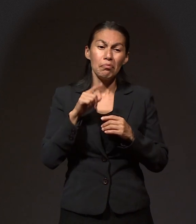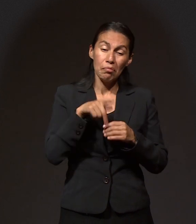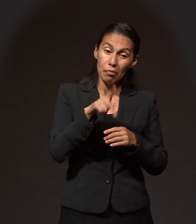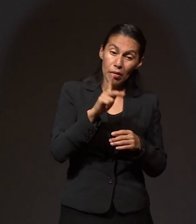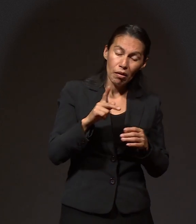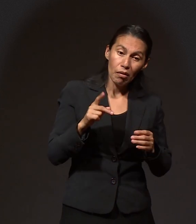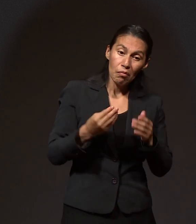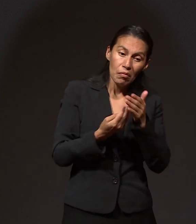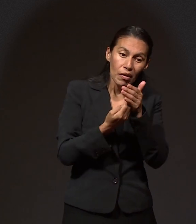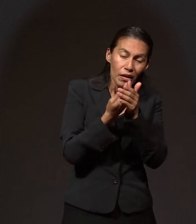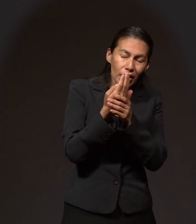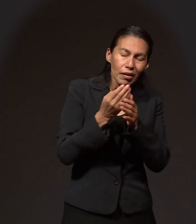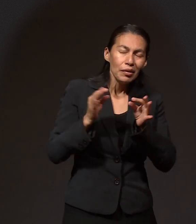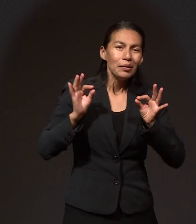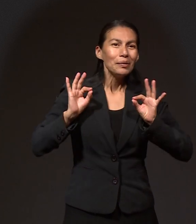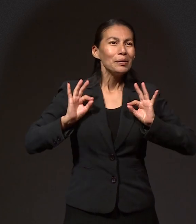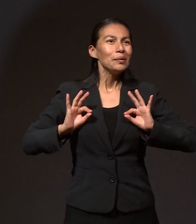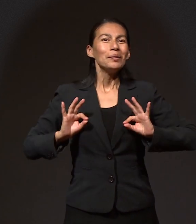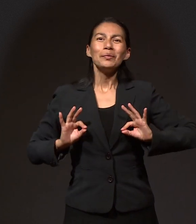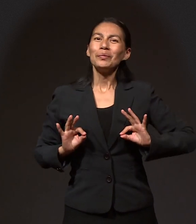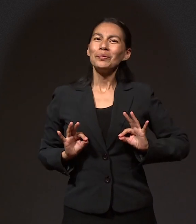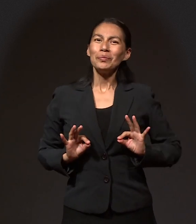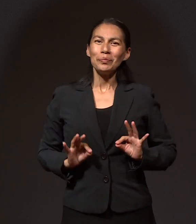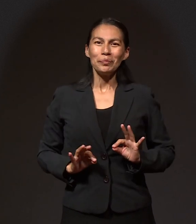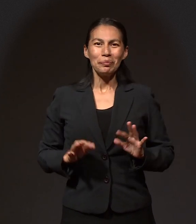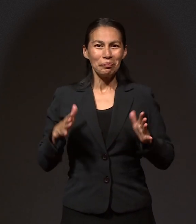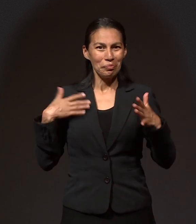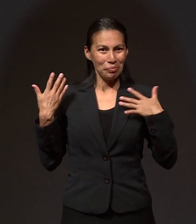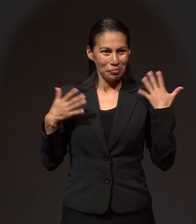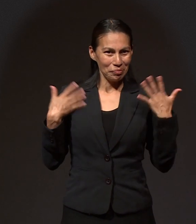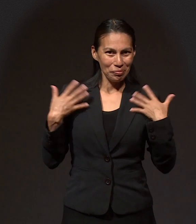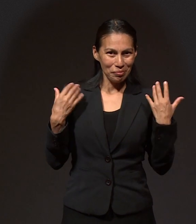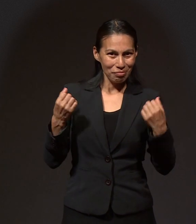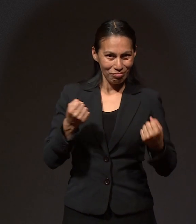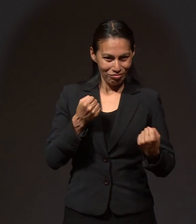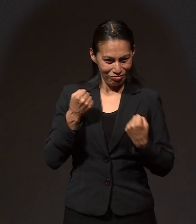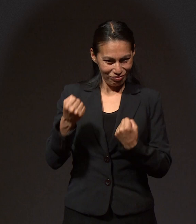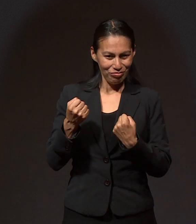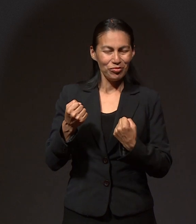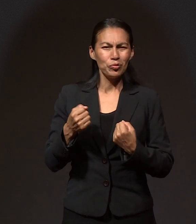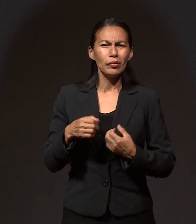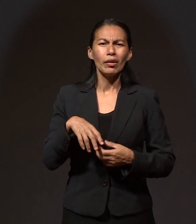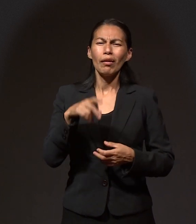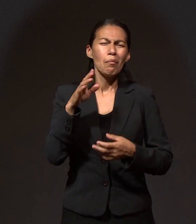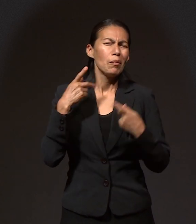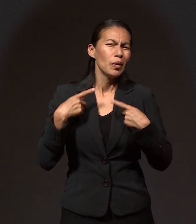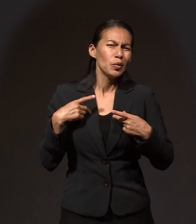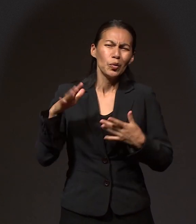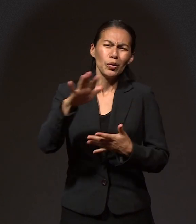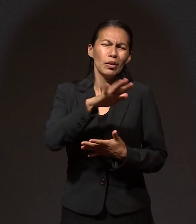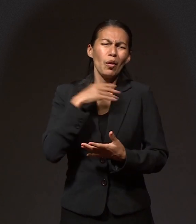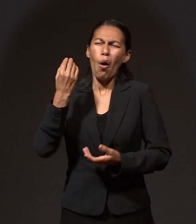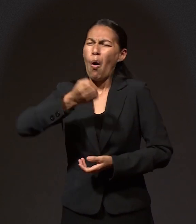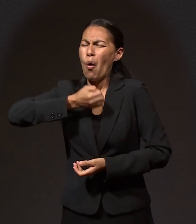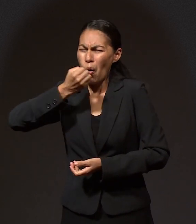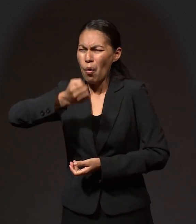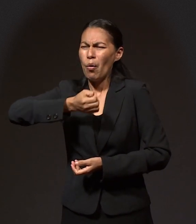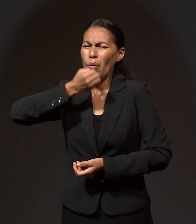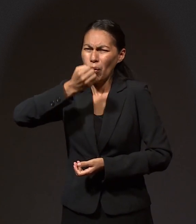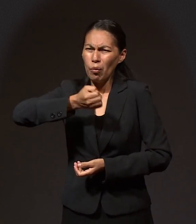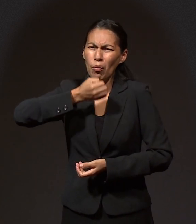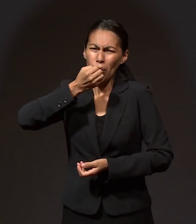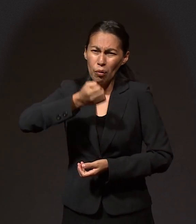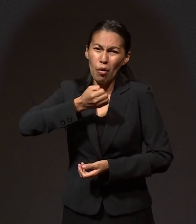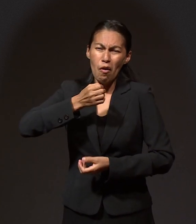espiritual y nos renueva por eso la persona que ora está recibiendo de Dios esa comunión esa